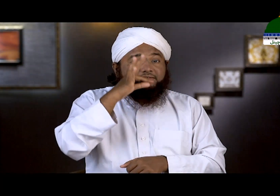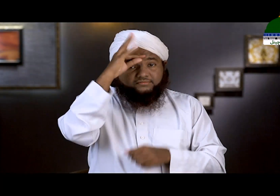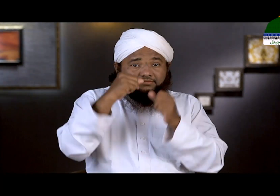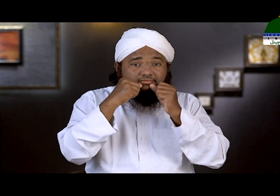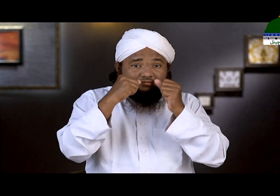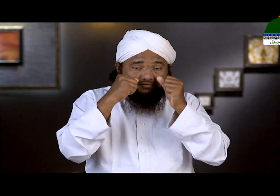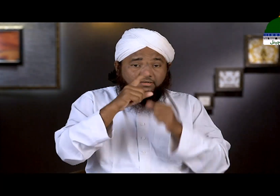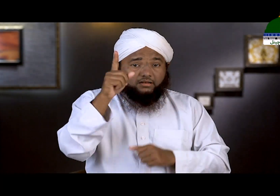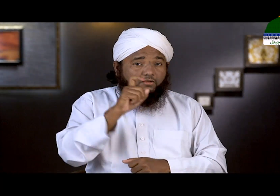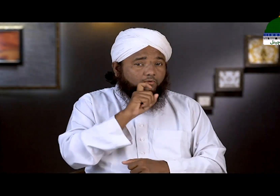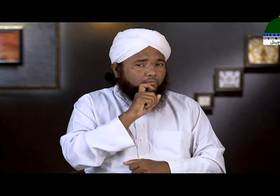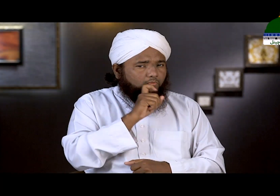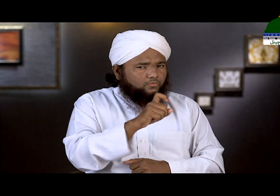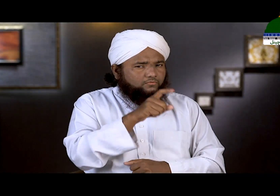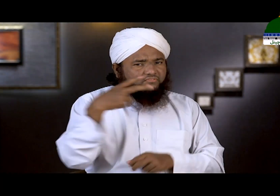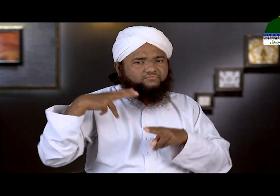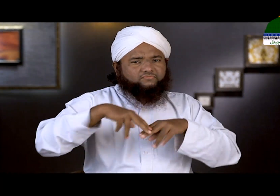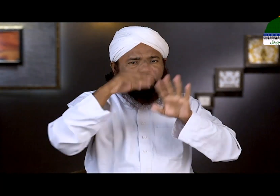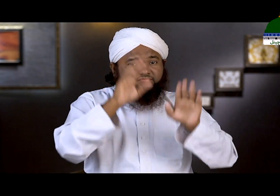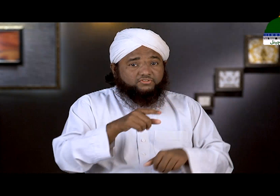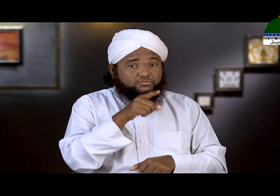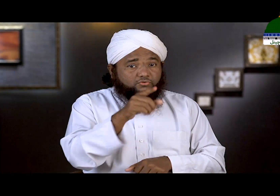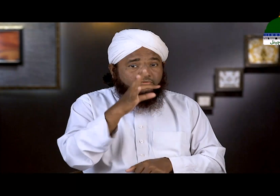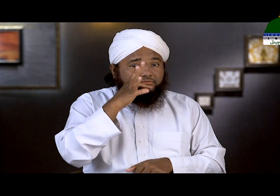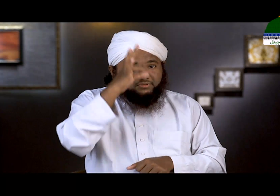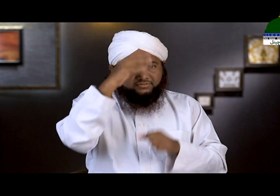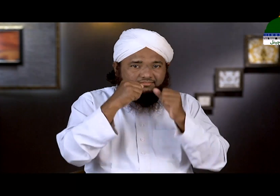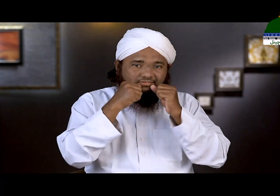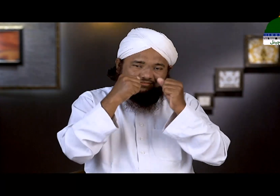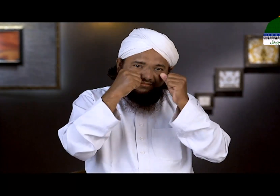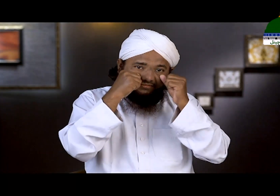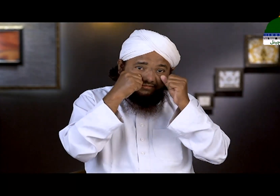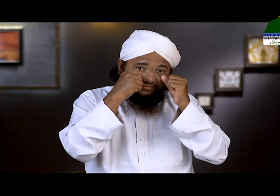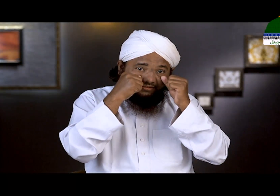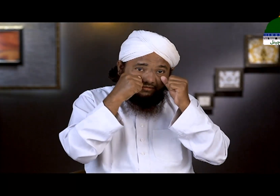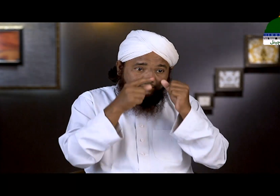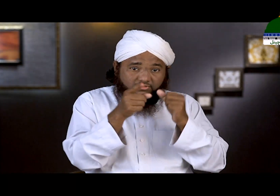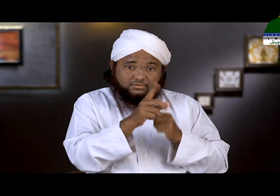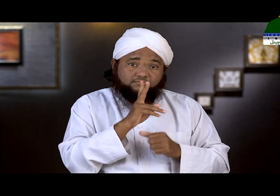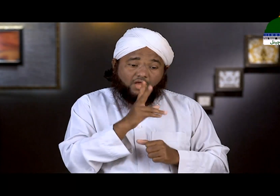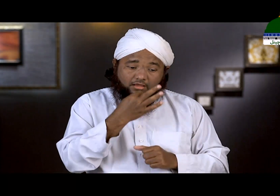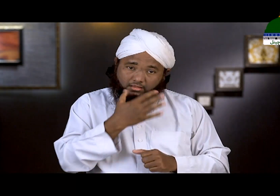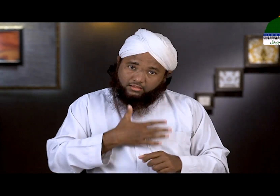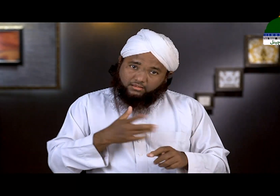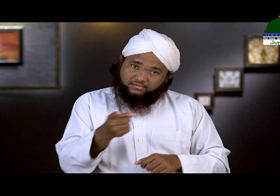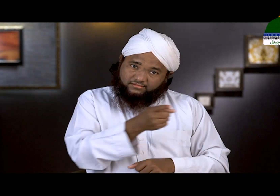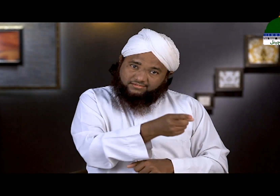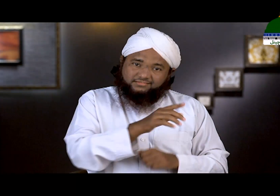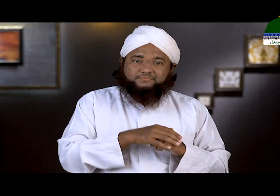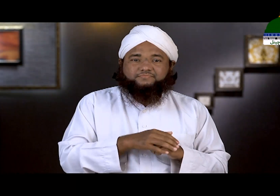غلام ہیں، ہماری کیا مجال کہ آپ کے حکم پر عمل نہ کریں؟ اب مصطفیٰ جان رحمت صلی اللہ علیہ وآلہ وسلم کے